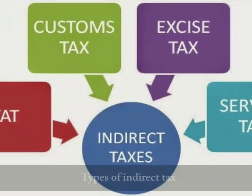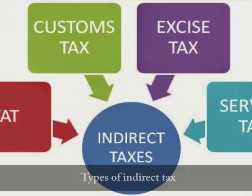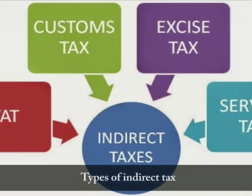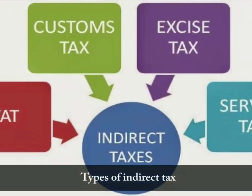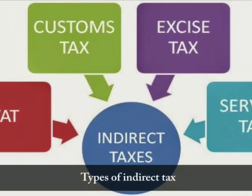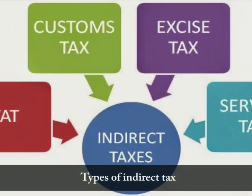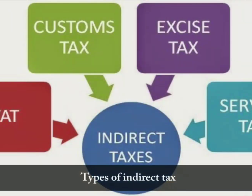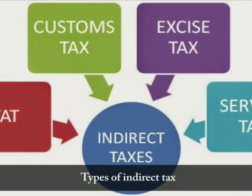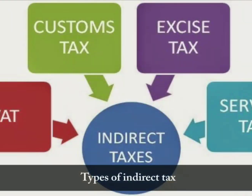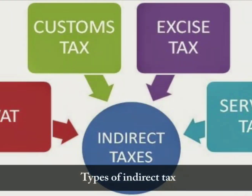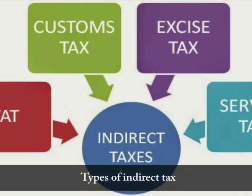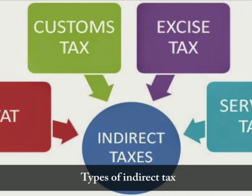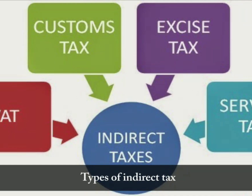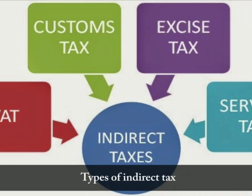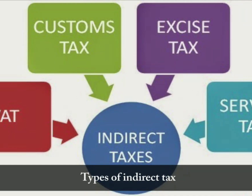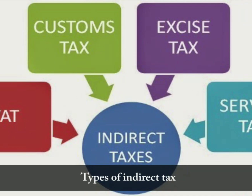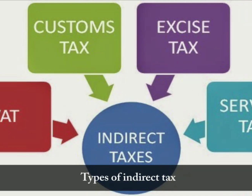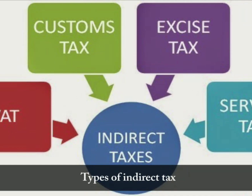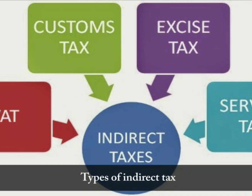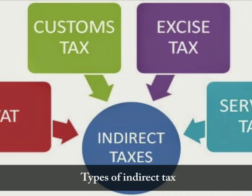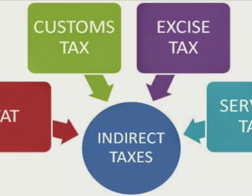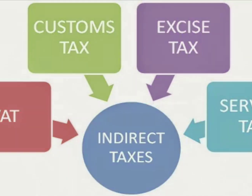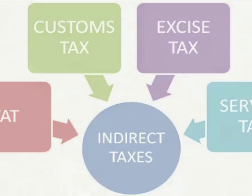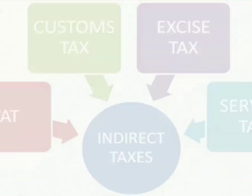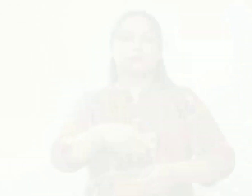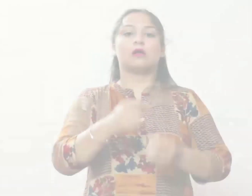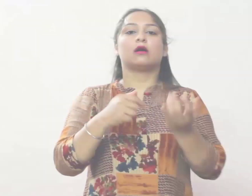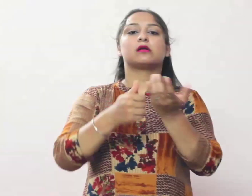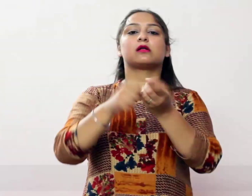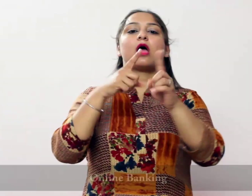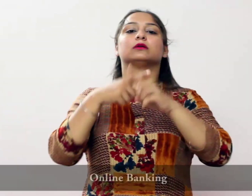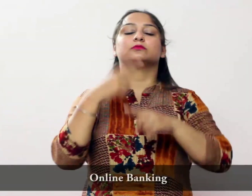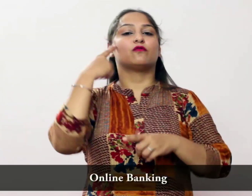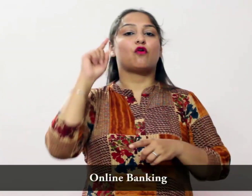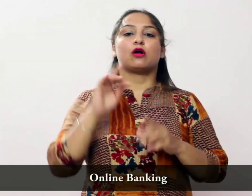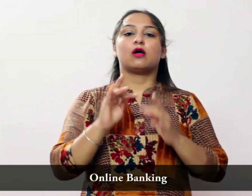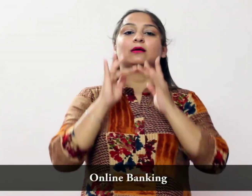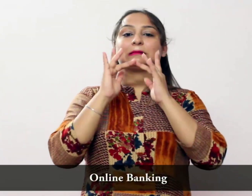अप्रत्यक्ष टैक्स के प्रकार। ऑनलाइन बैंकिंग।